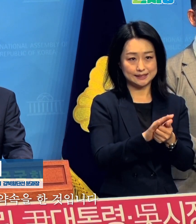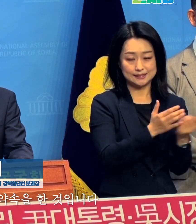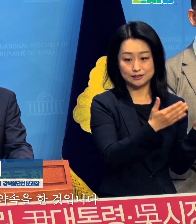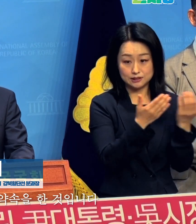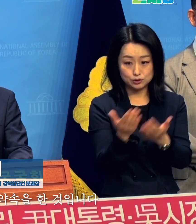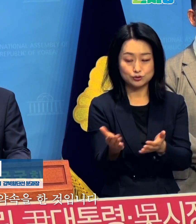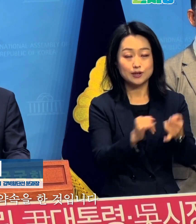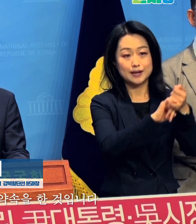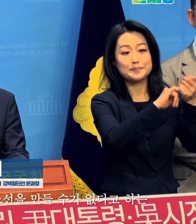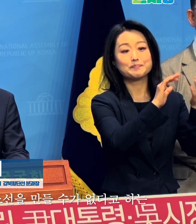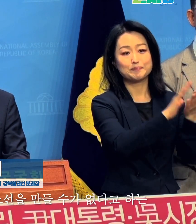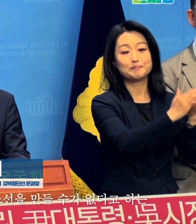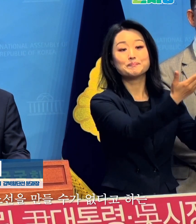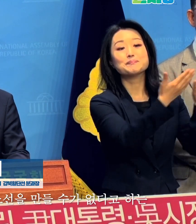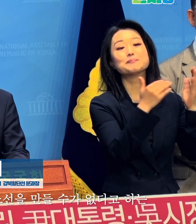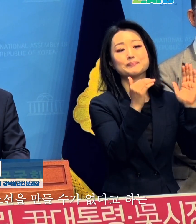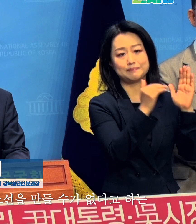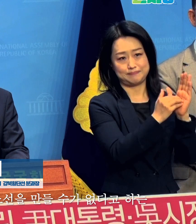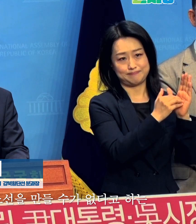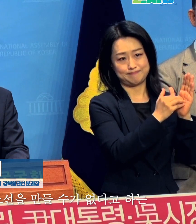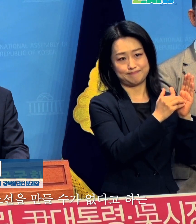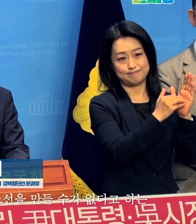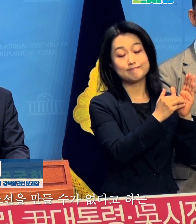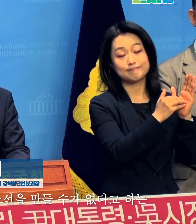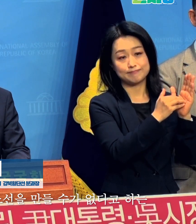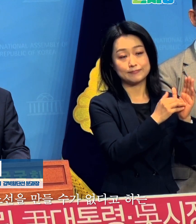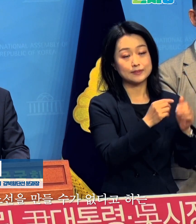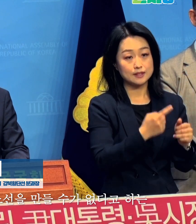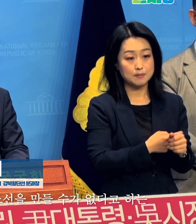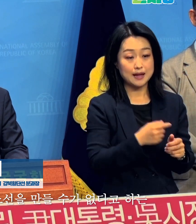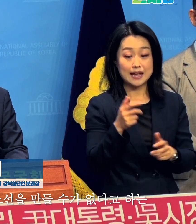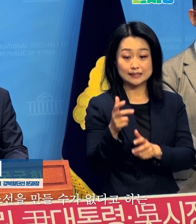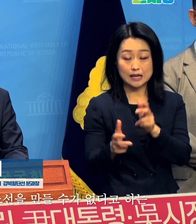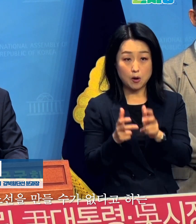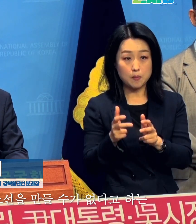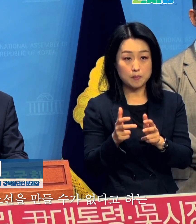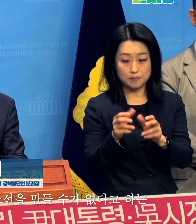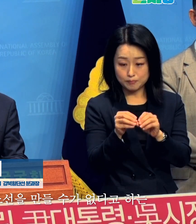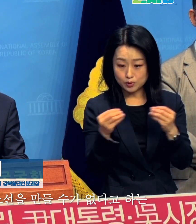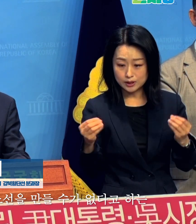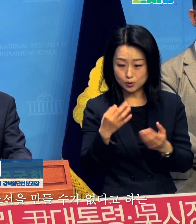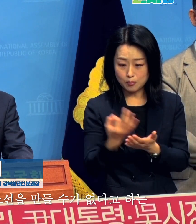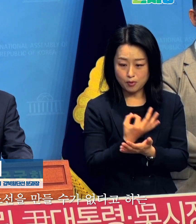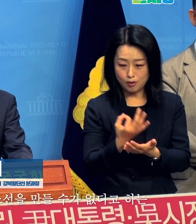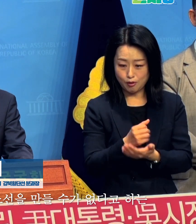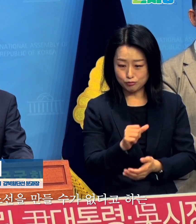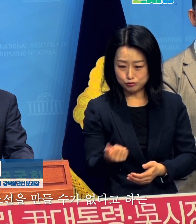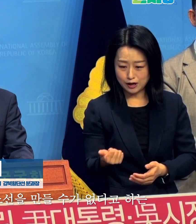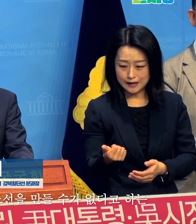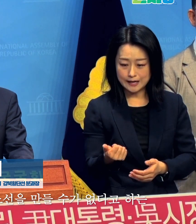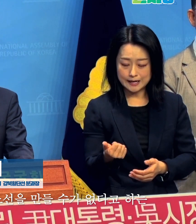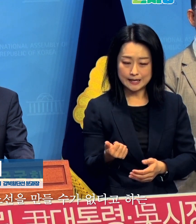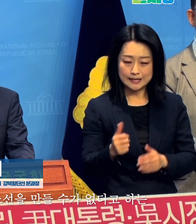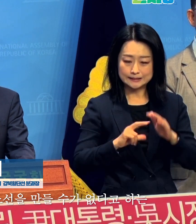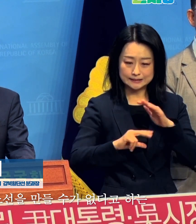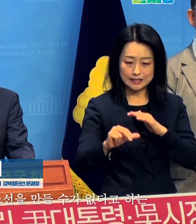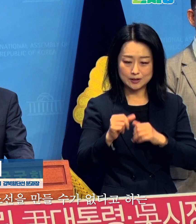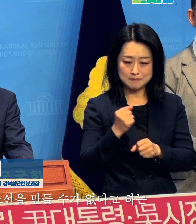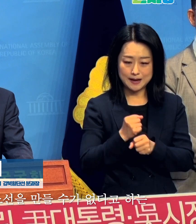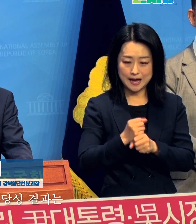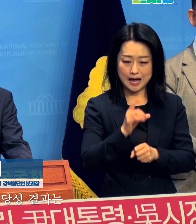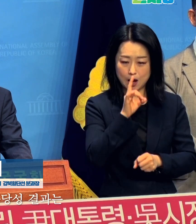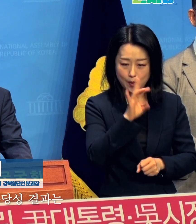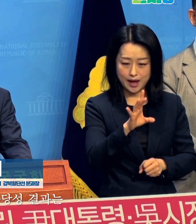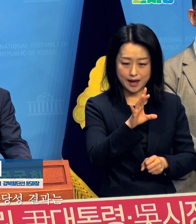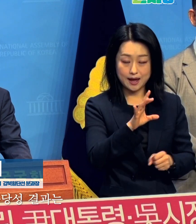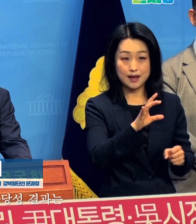추진하겠다는 약속을 한 것입니다. 그렇기 때문에 사업성이 없어서 이 노선을 만들 수가 없다라고